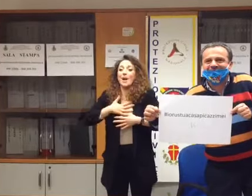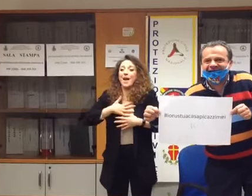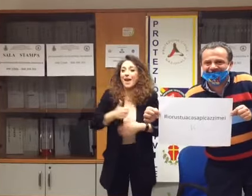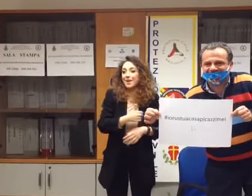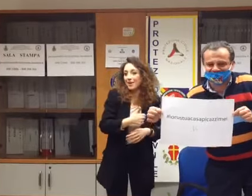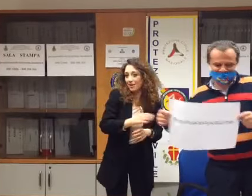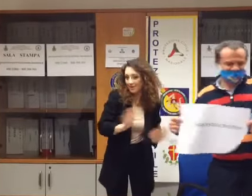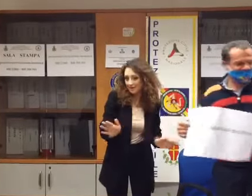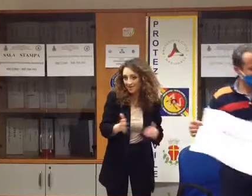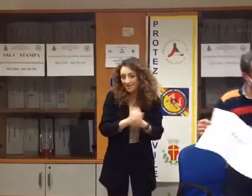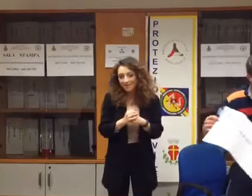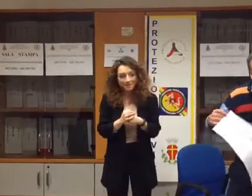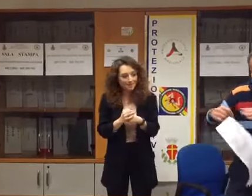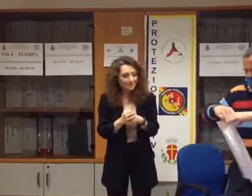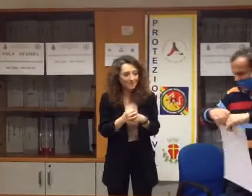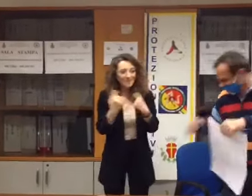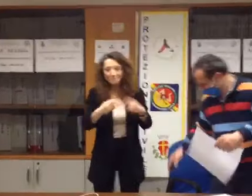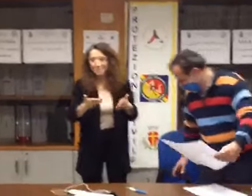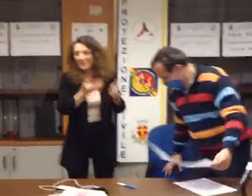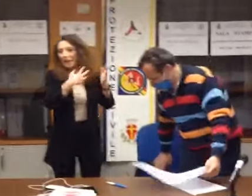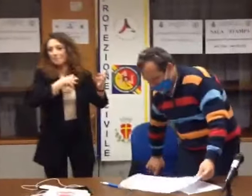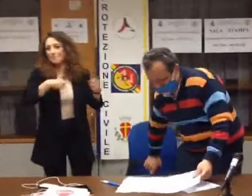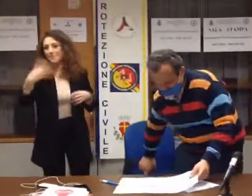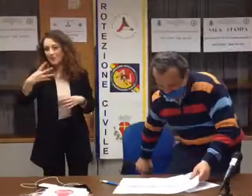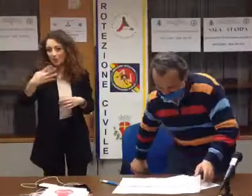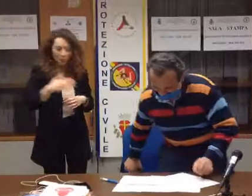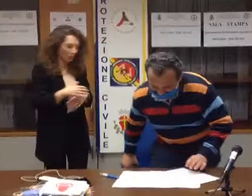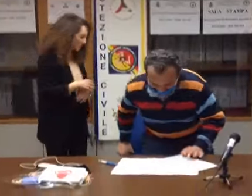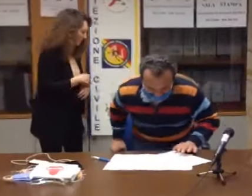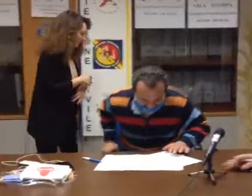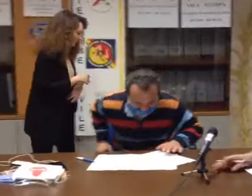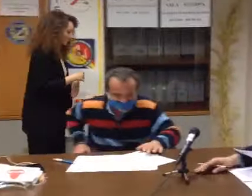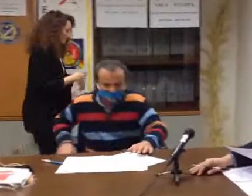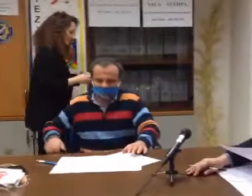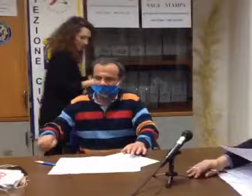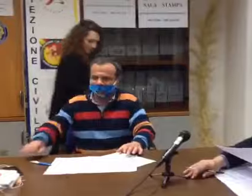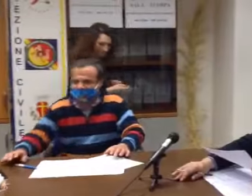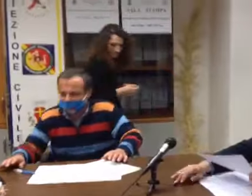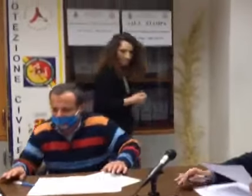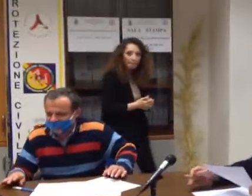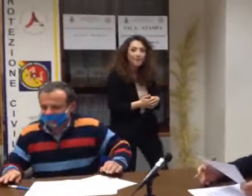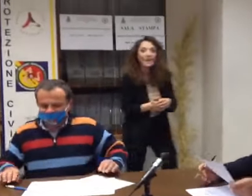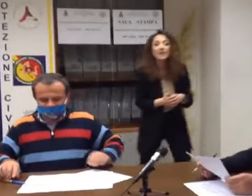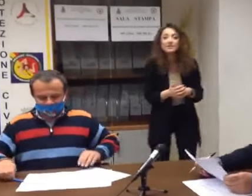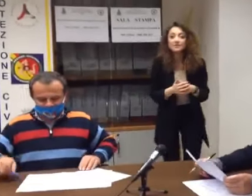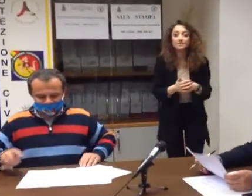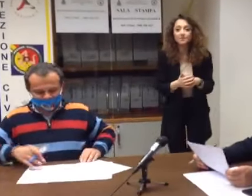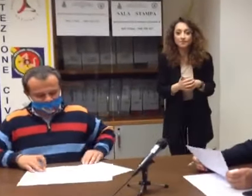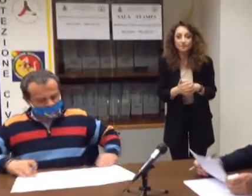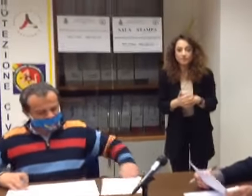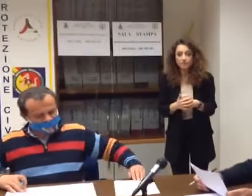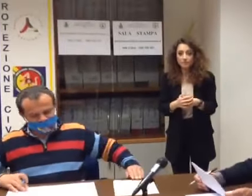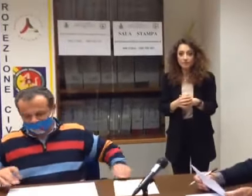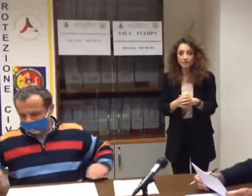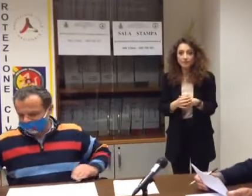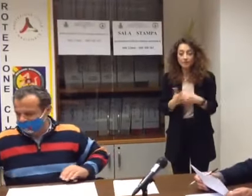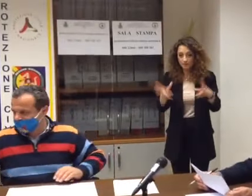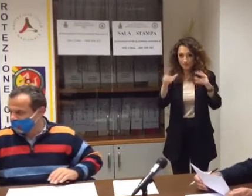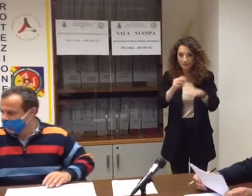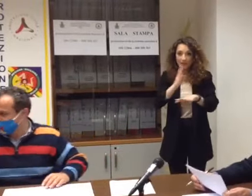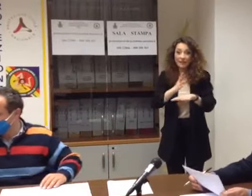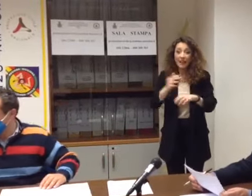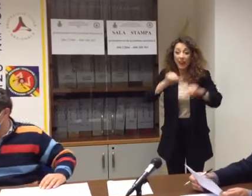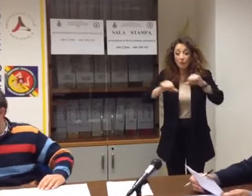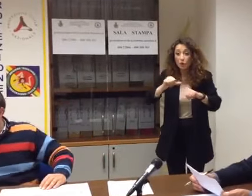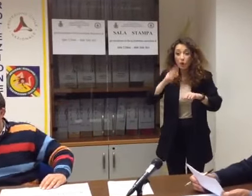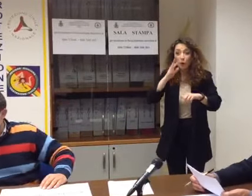cazzi mei. Vai, minuto. E quindi ringraziamo ancora il laboratorio pasticceria di Cristo Re, che ha donato gli